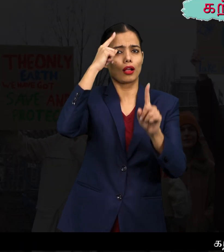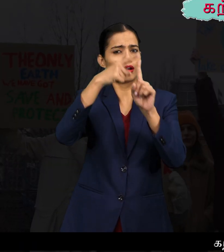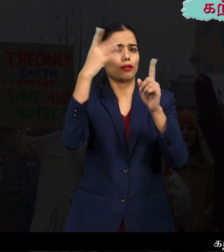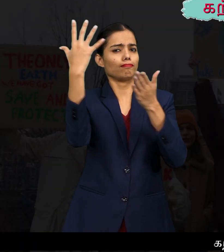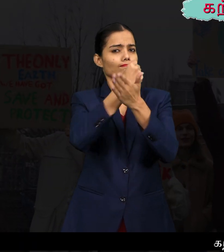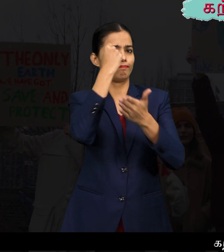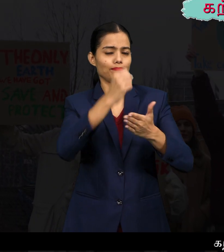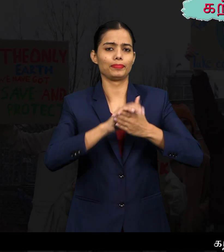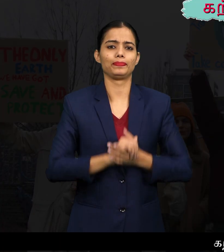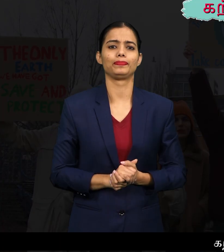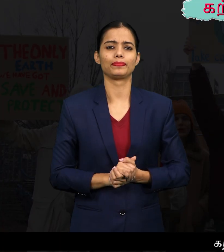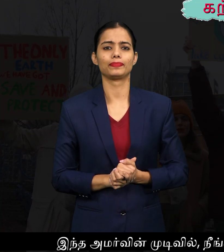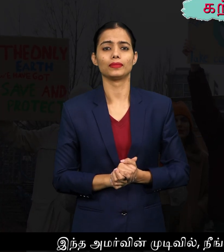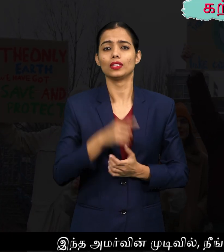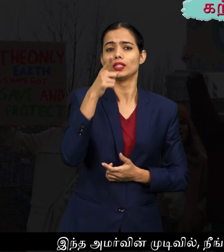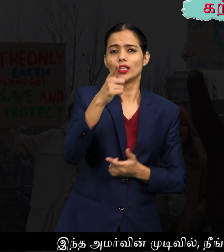கற்றுக்கொள்வீர்கள்.